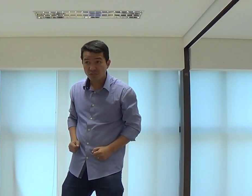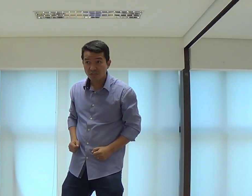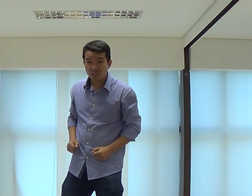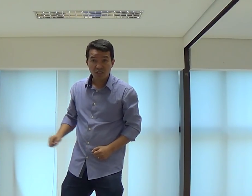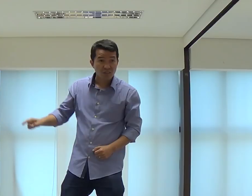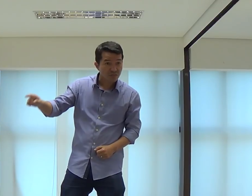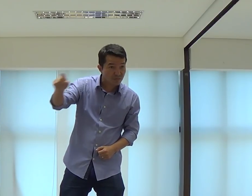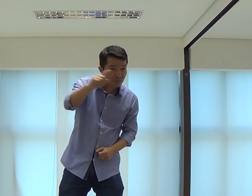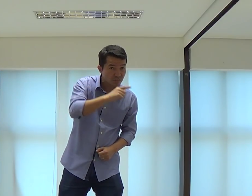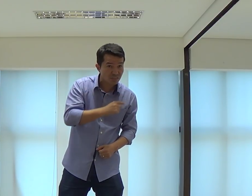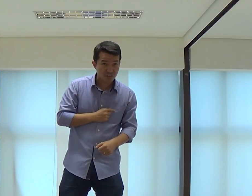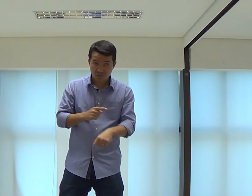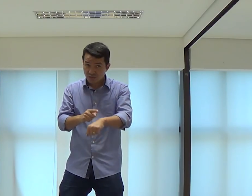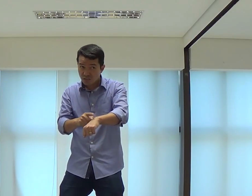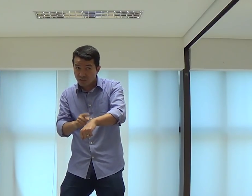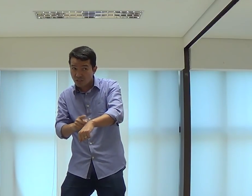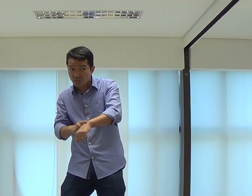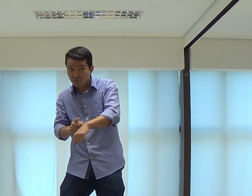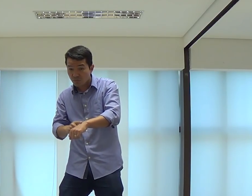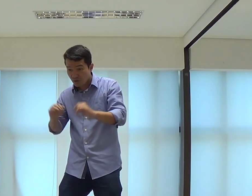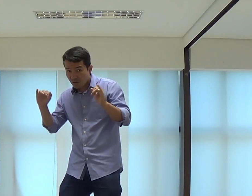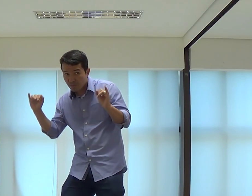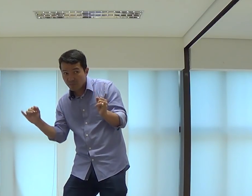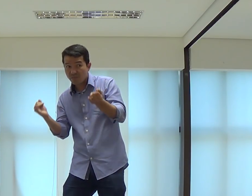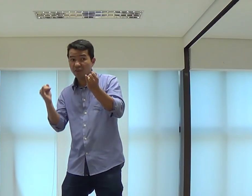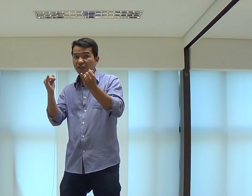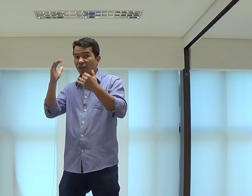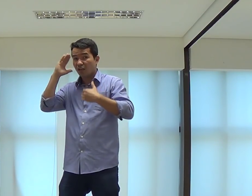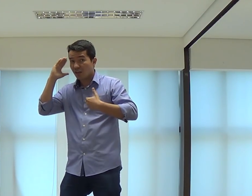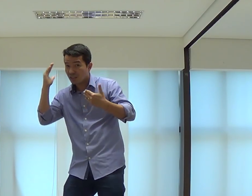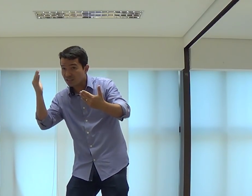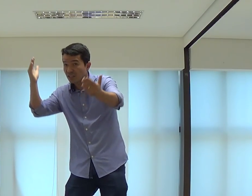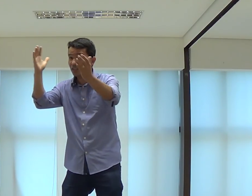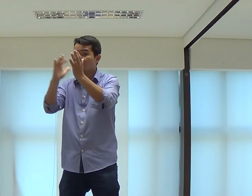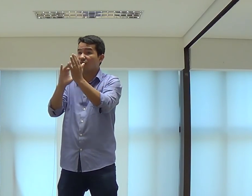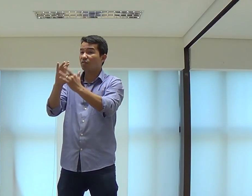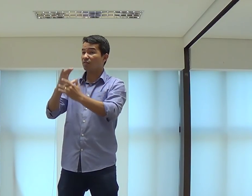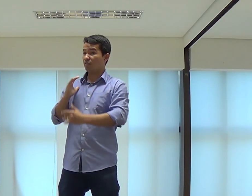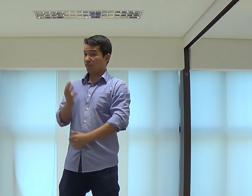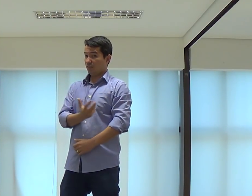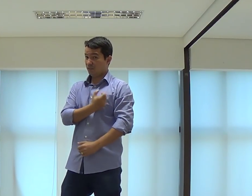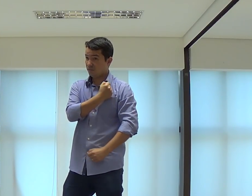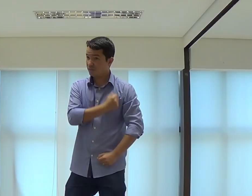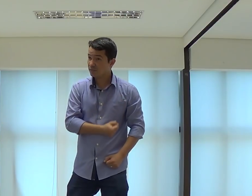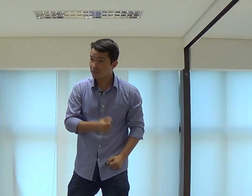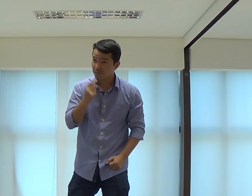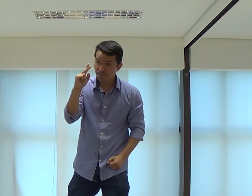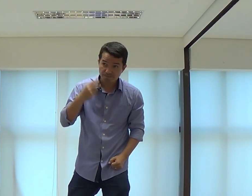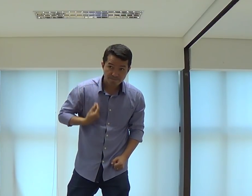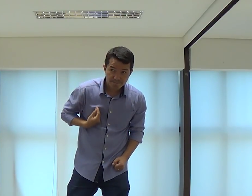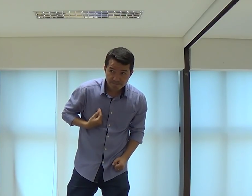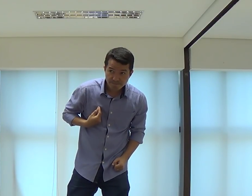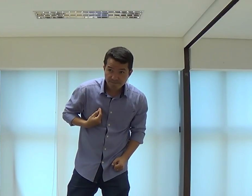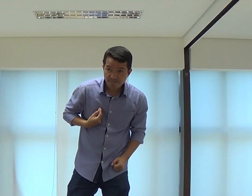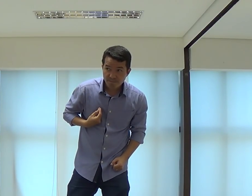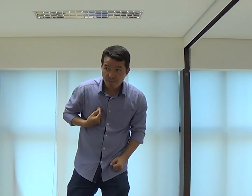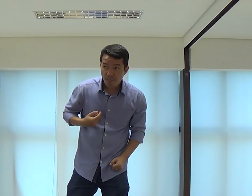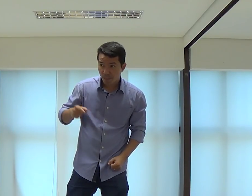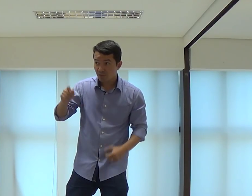Você tem celebrado a Jesus? Você tem aproveitado esse tempo para agradecer a Ele pela tua salvação, pela